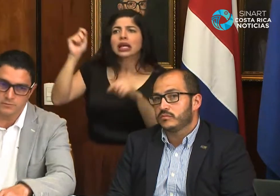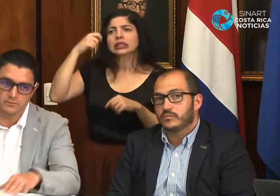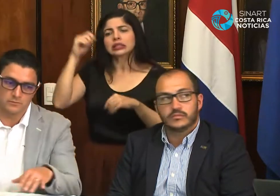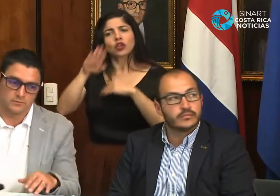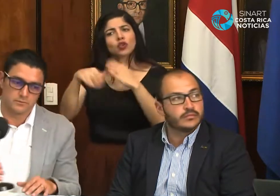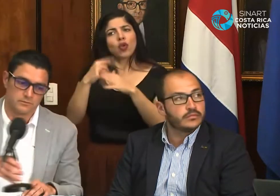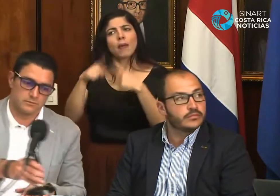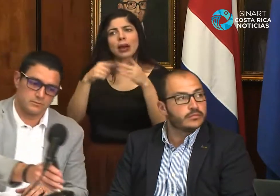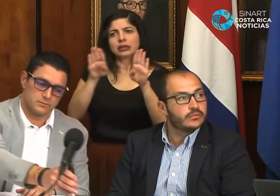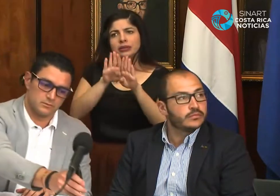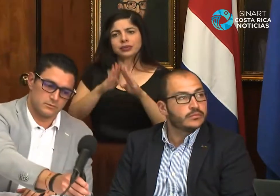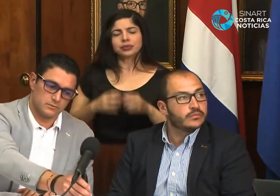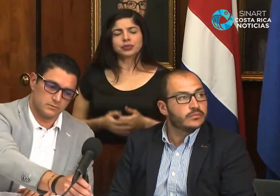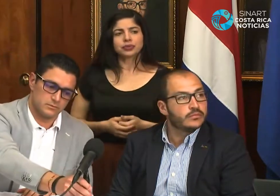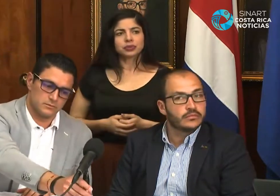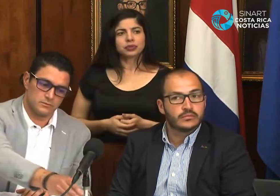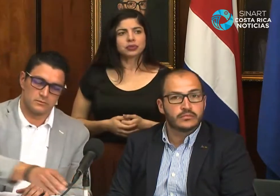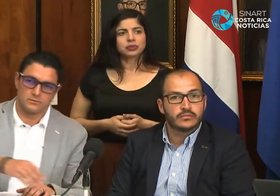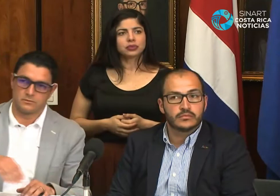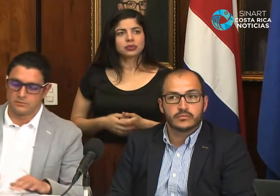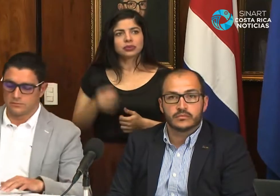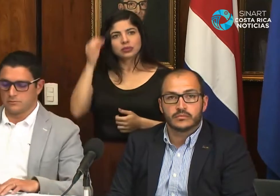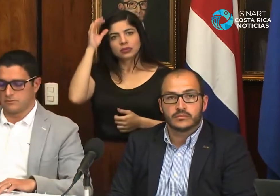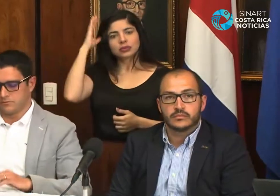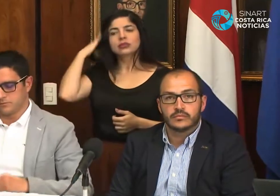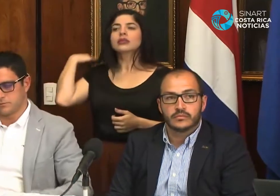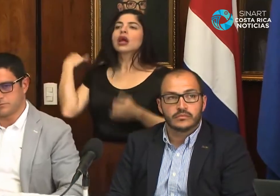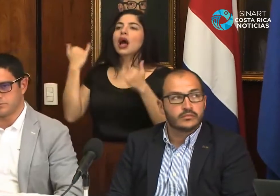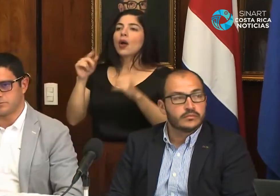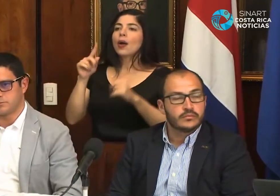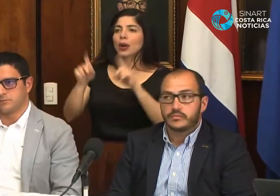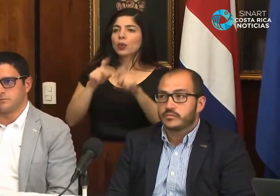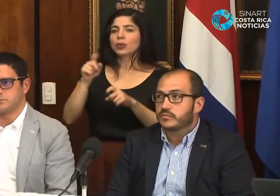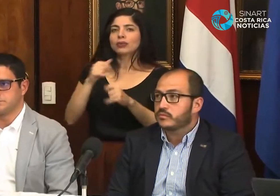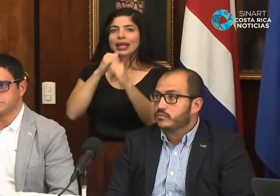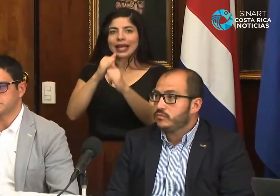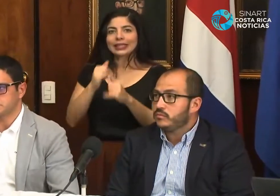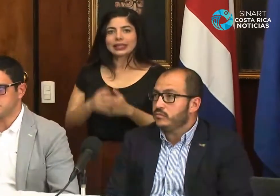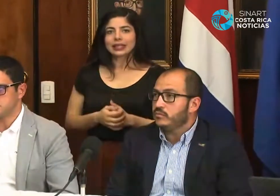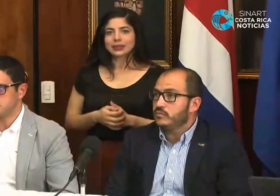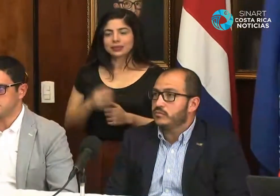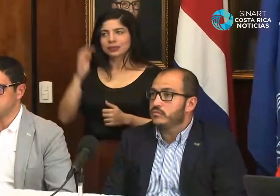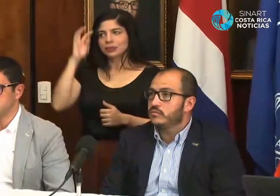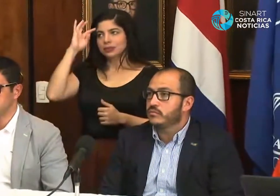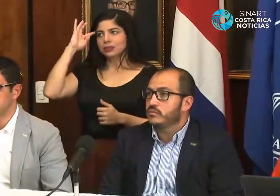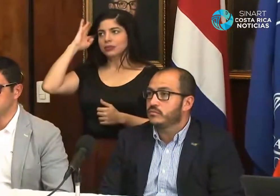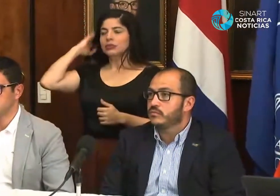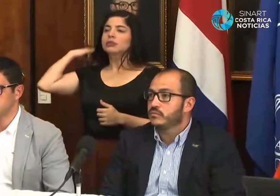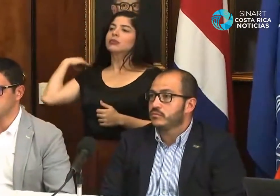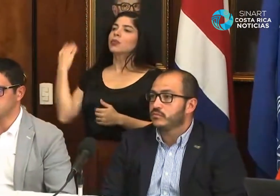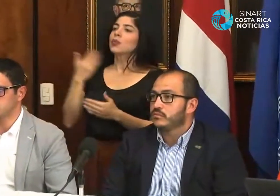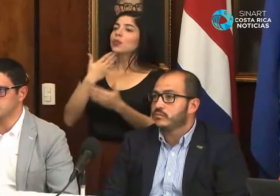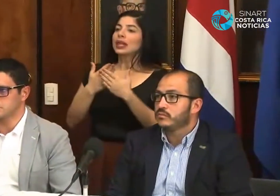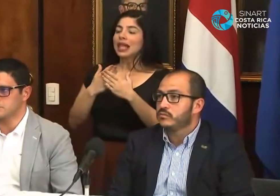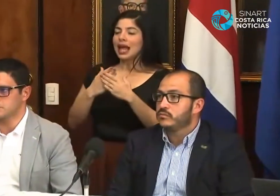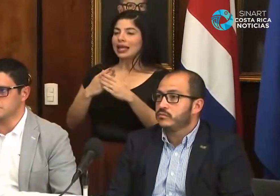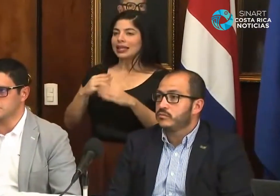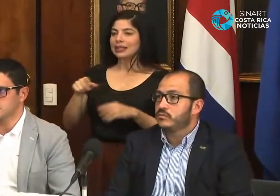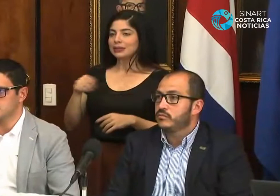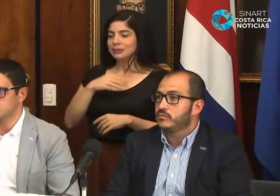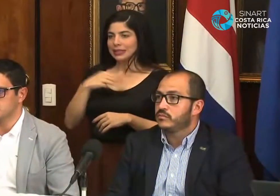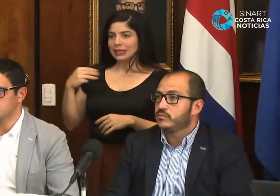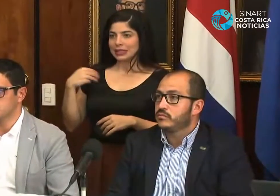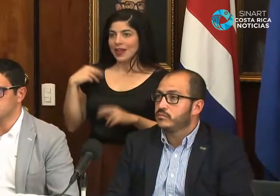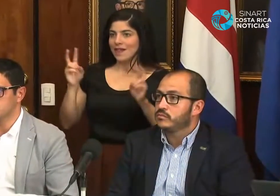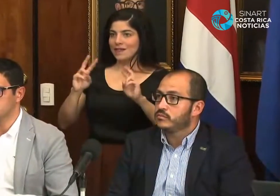parejo. Perfecto, iniciamos un periodo de consultas, Extra TV. Buenas tardes, señor ministro, en vivo para Extra